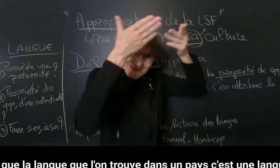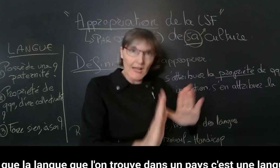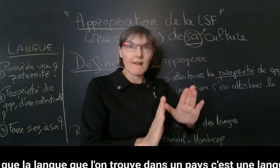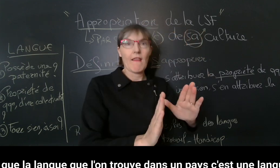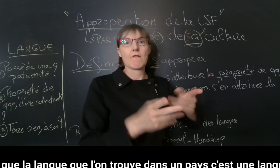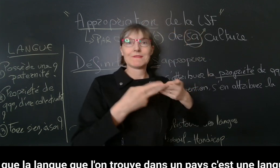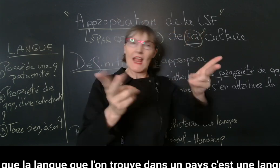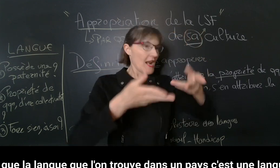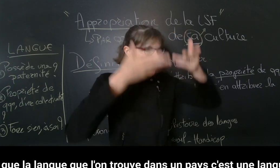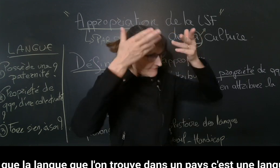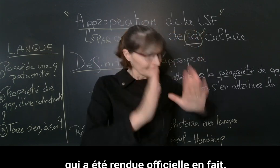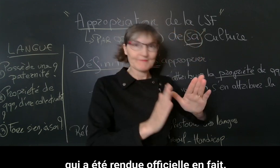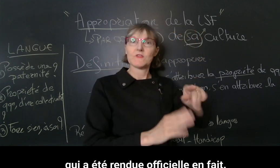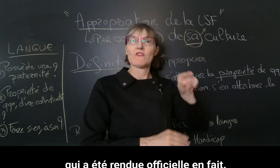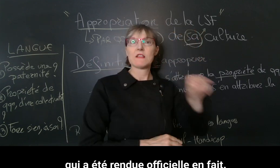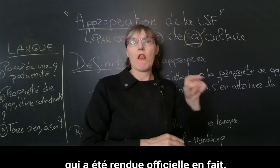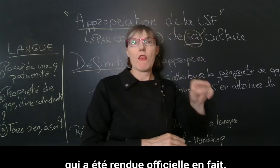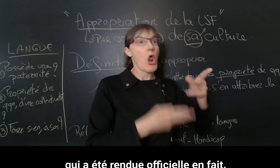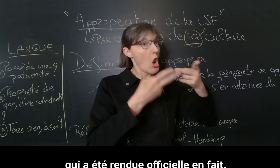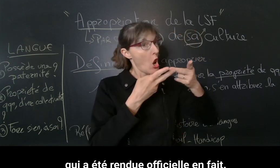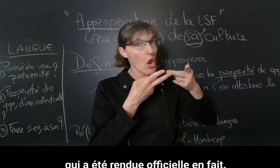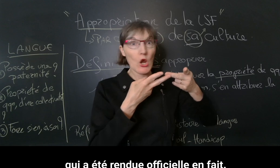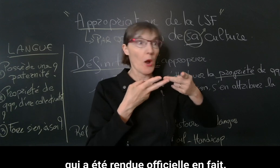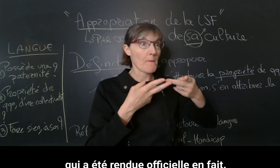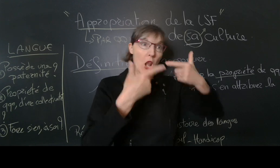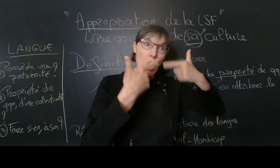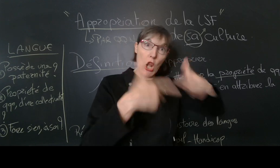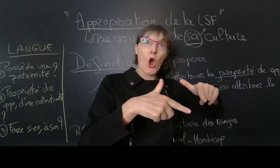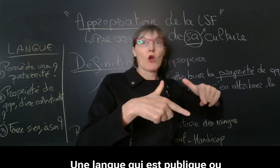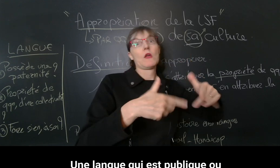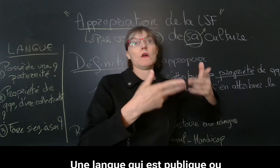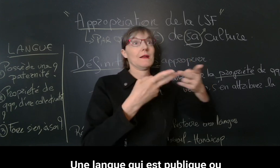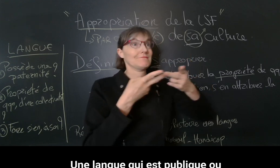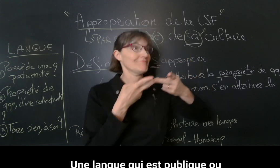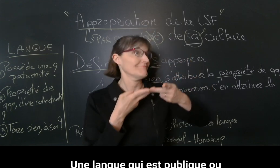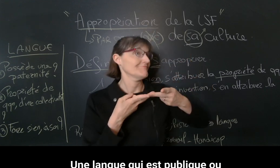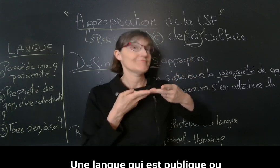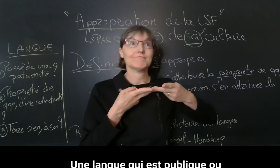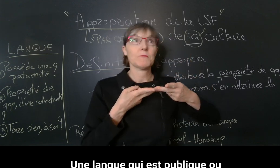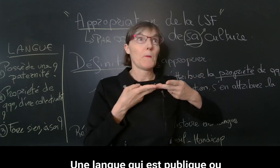trouve dans un pays c'est une langue qui a été rendue officielle en fait une langue qui est publique